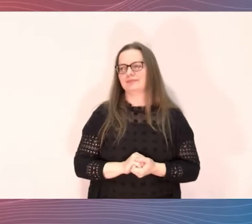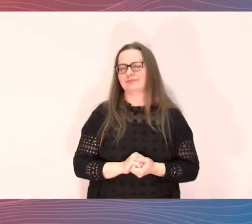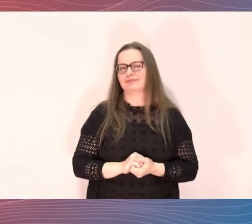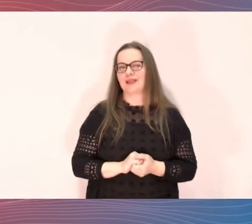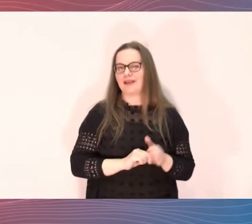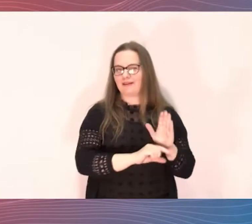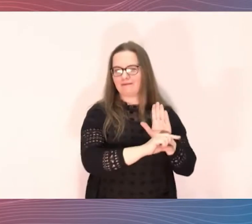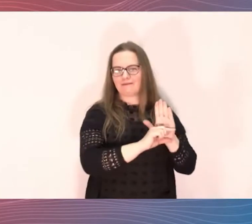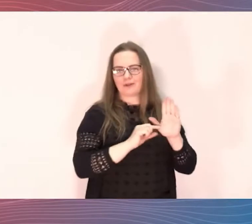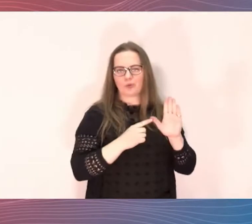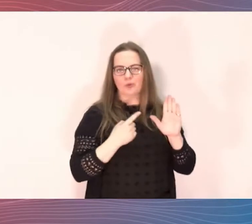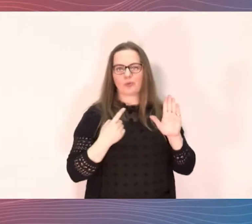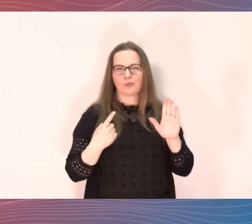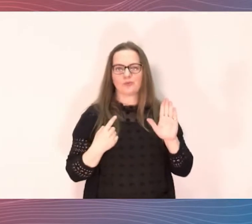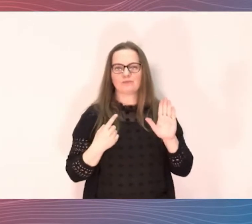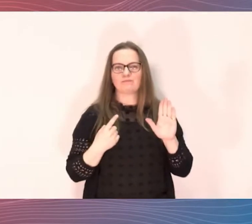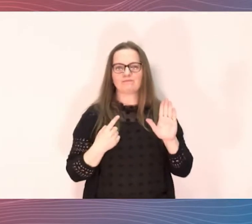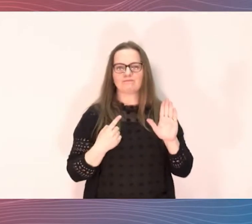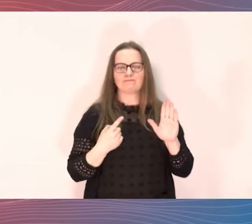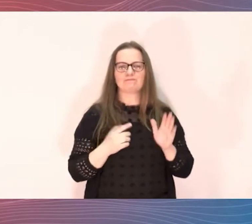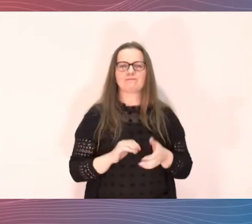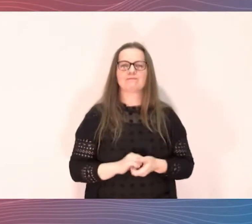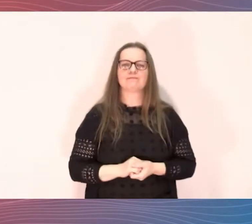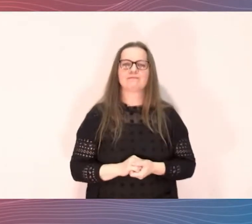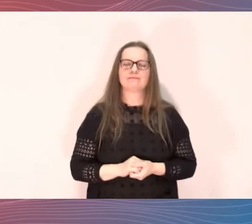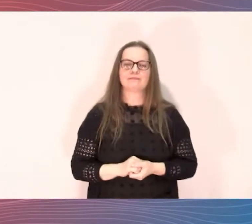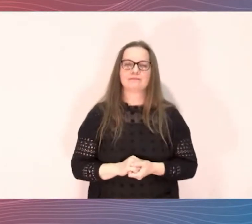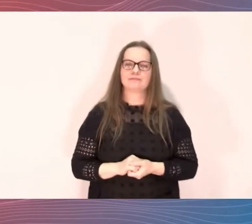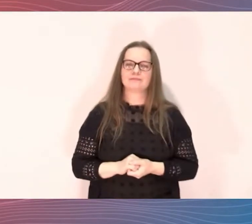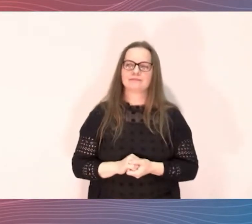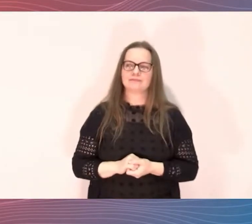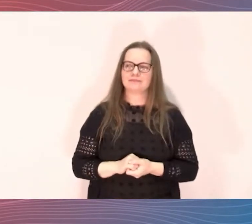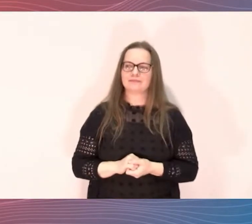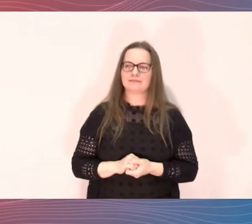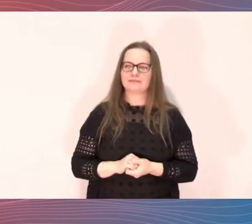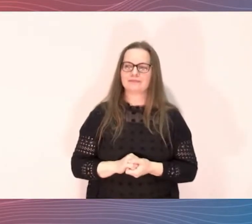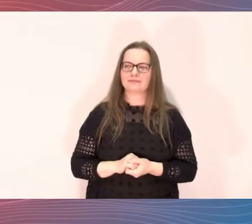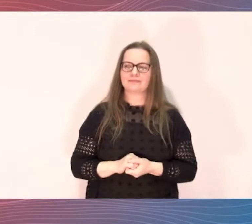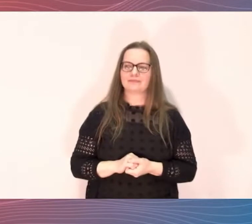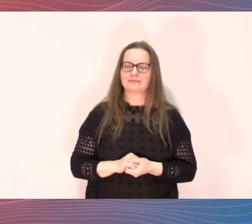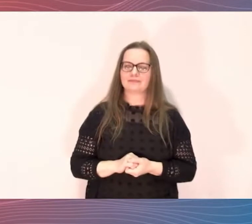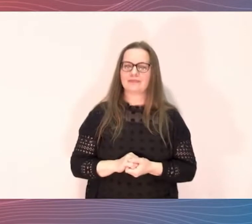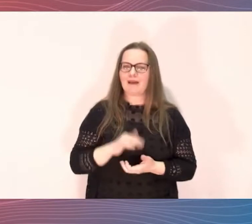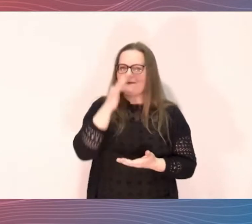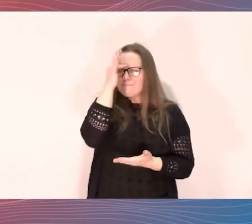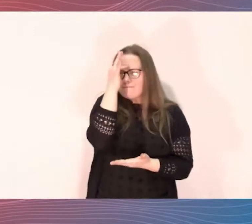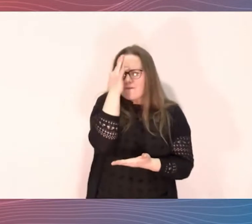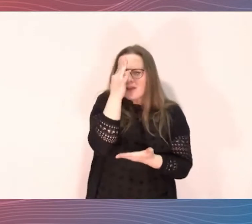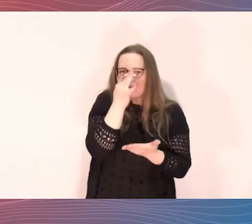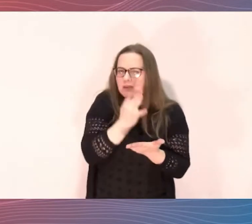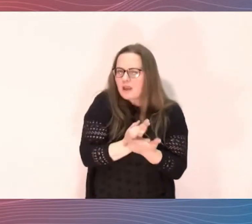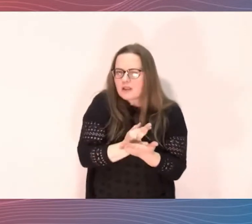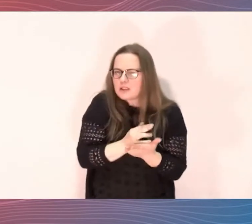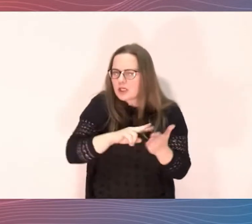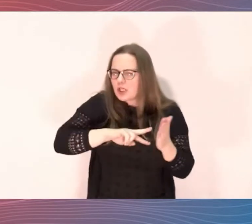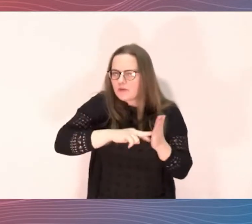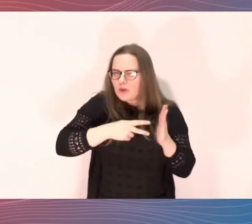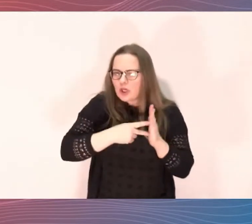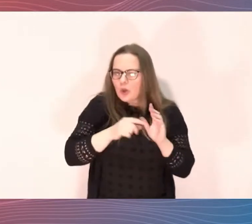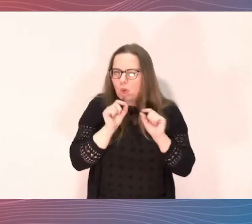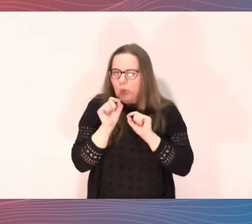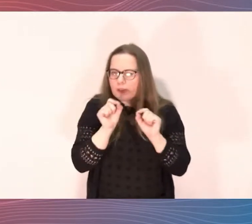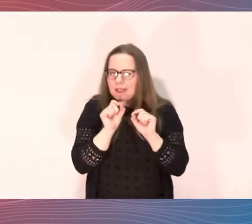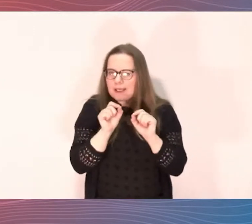Versículo 1. Ora, a fé é a certeza de coisas que se